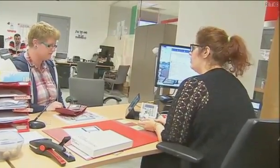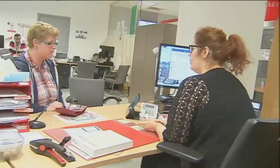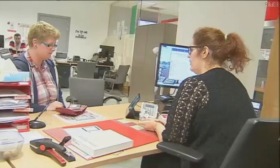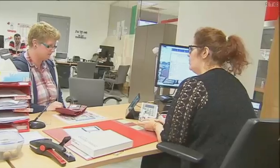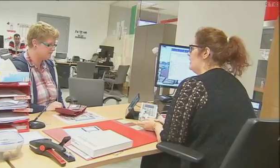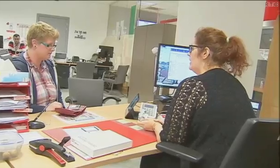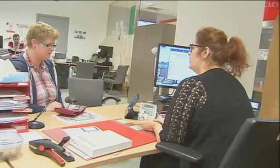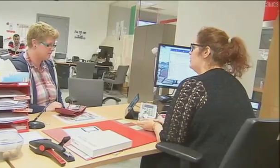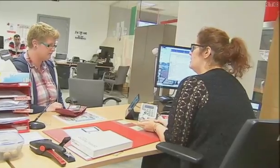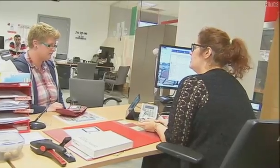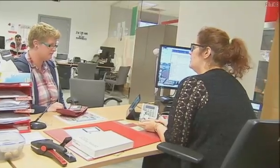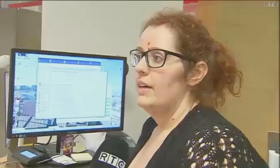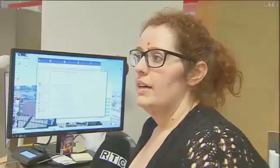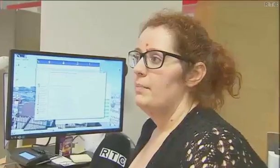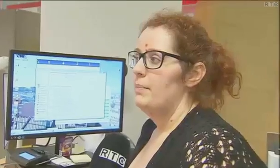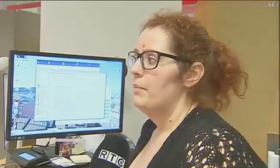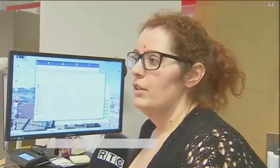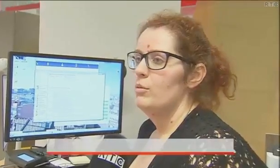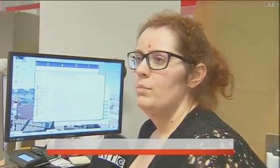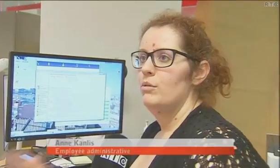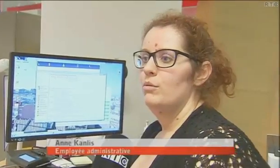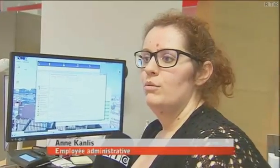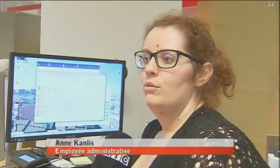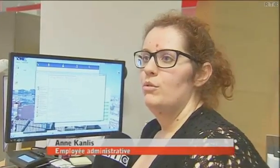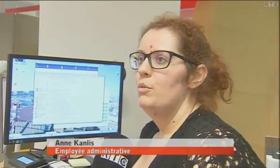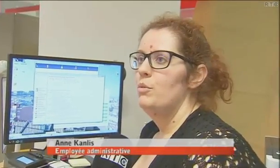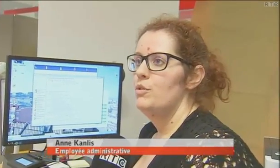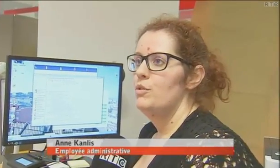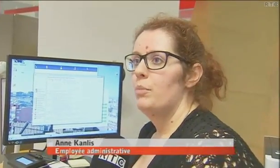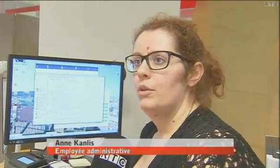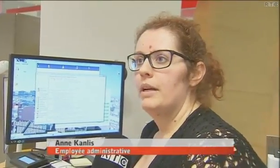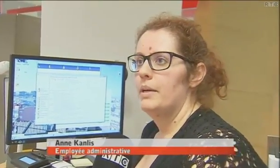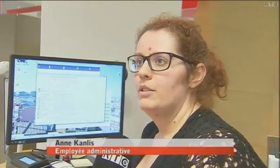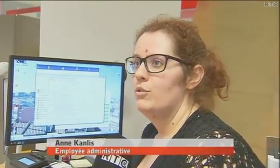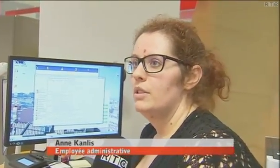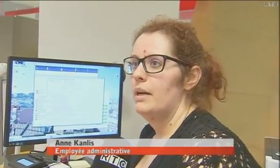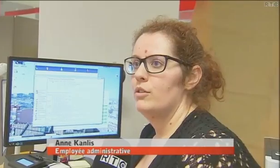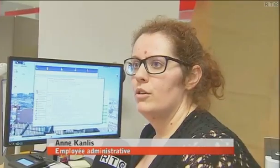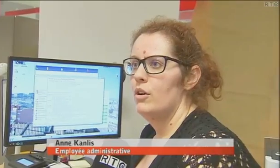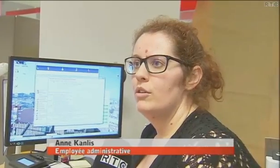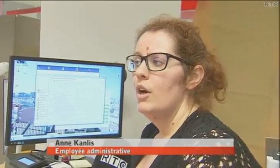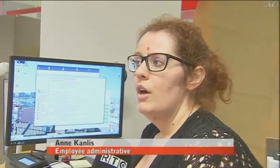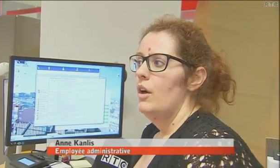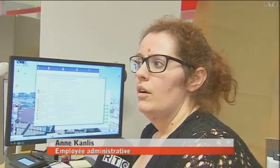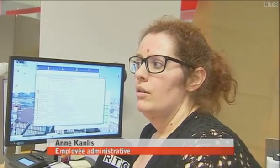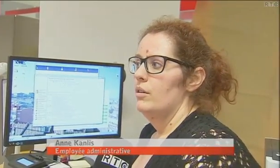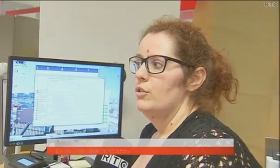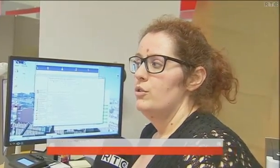entre les deux intervenants. Ça va permettre de mieux se faire comprendre par les personnes sourdes et